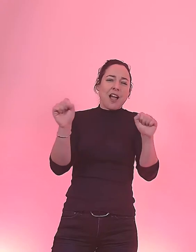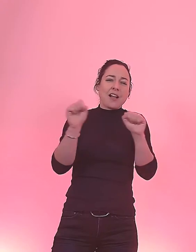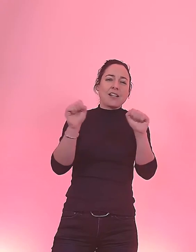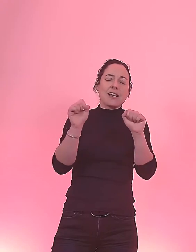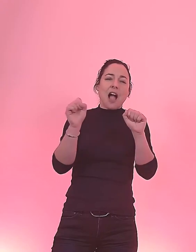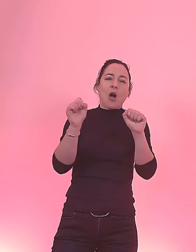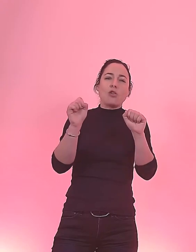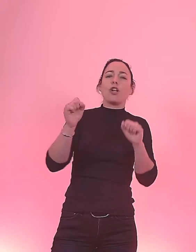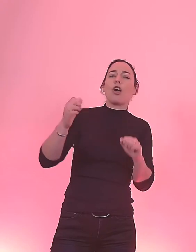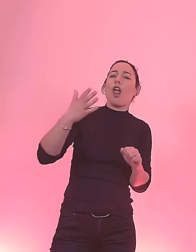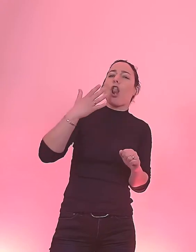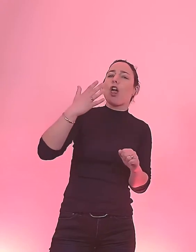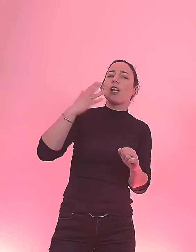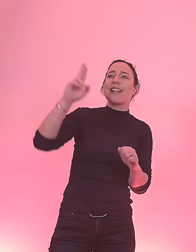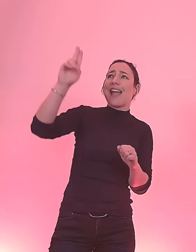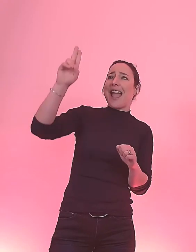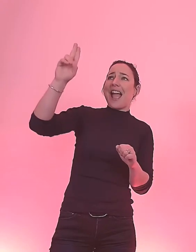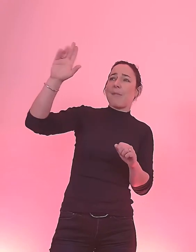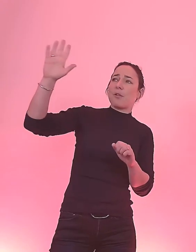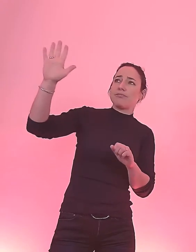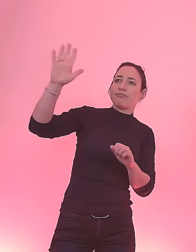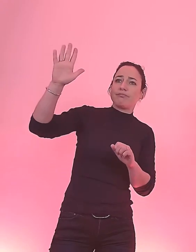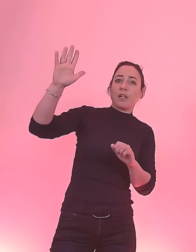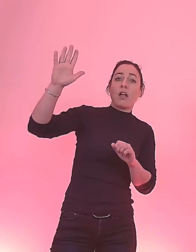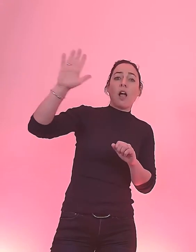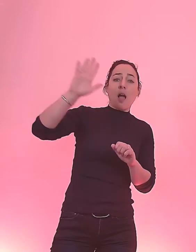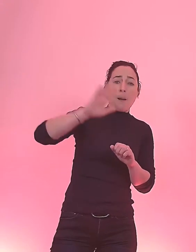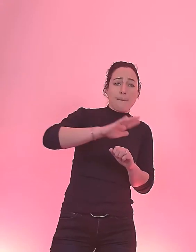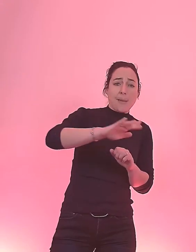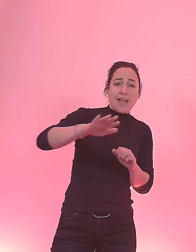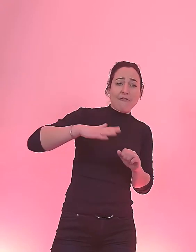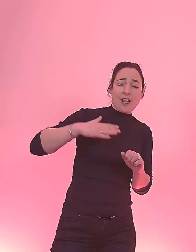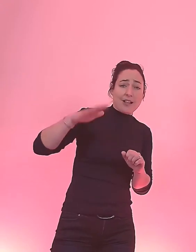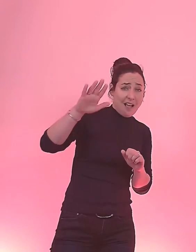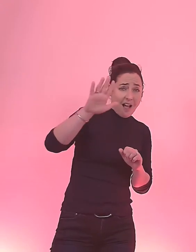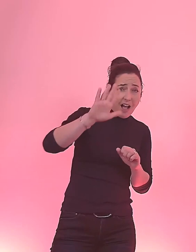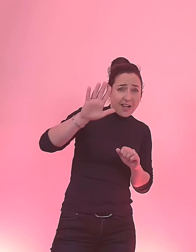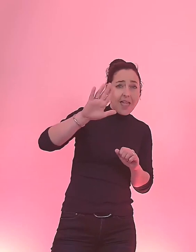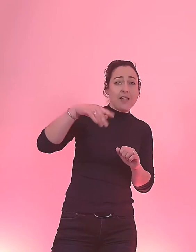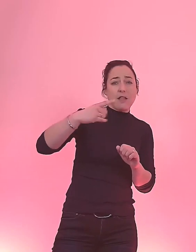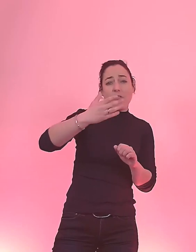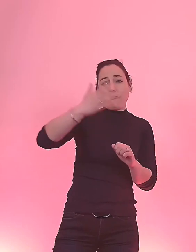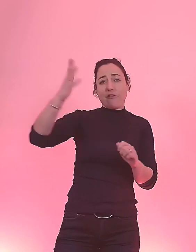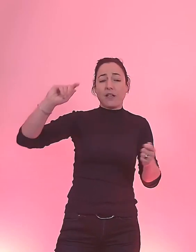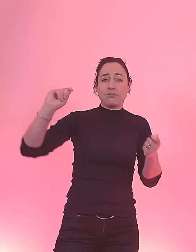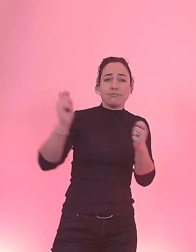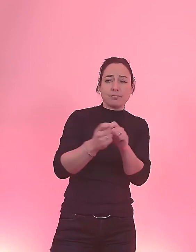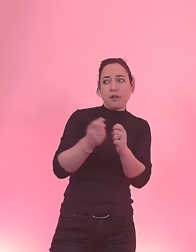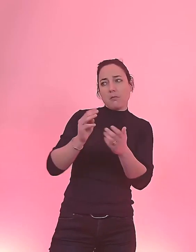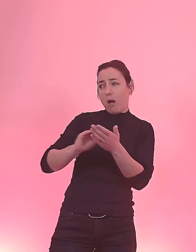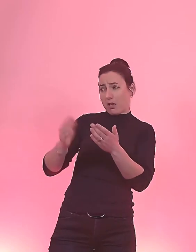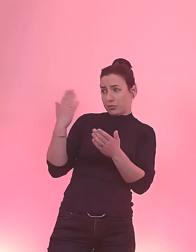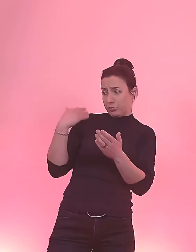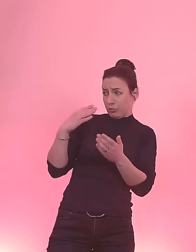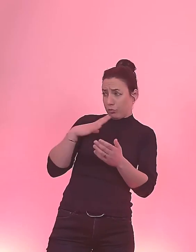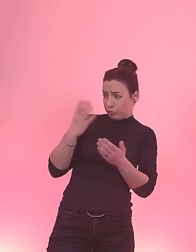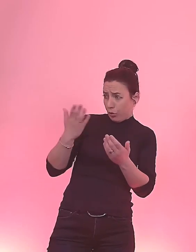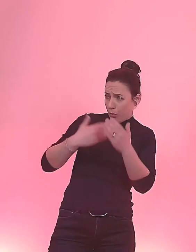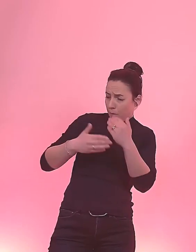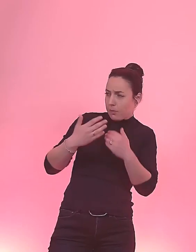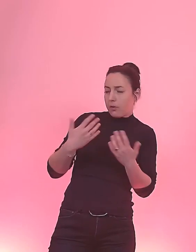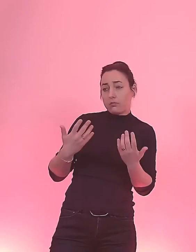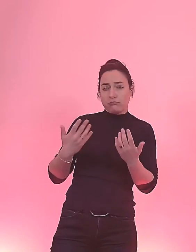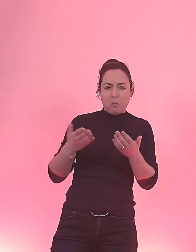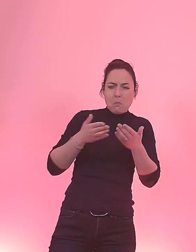de herrmann daar boven het meer van galilea en kan het weer soms in een keer omslaan your dat gebeurde toen ook marcus maar ik doe dus de ik dus we